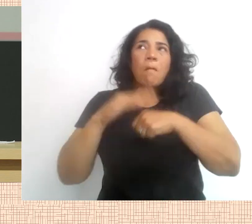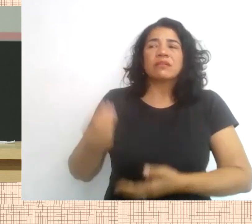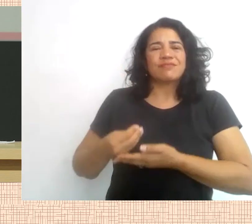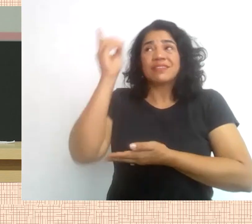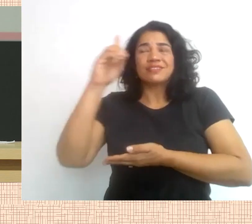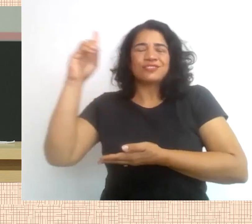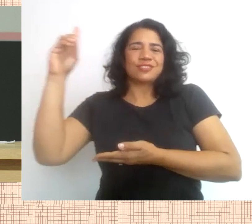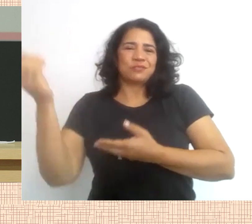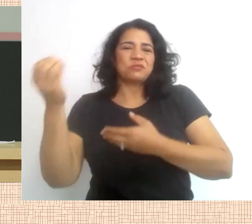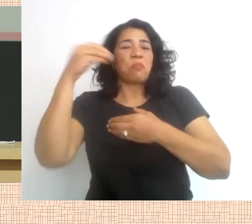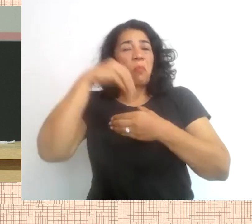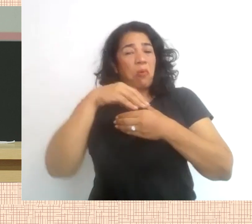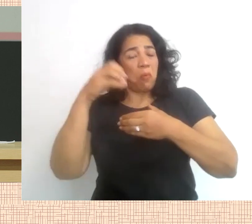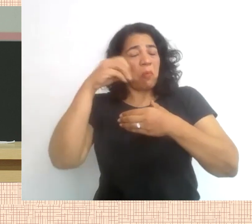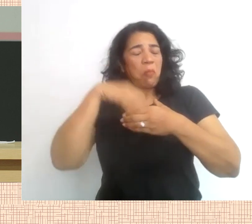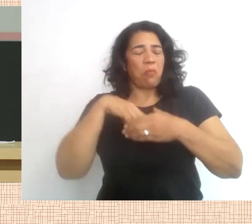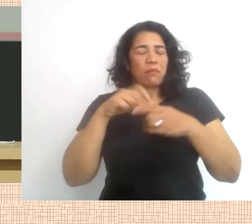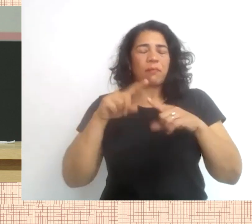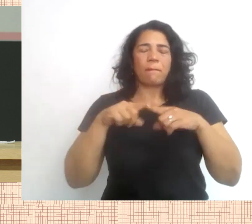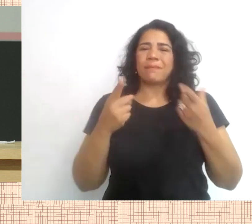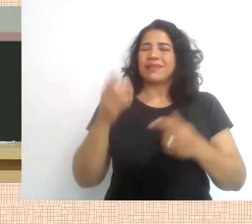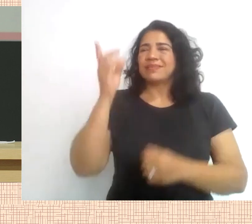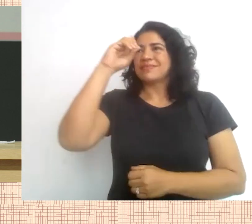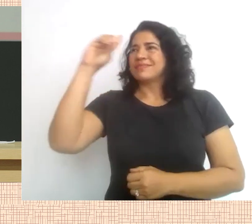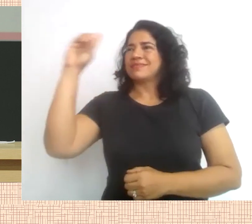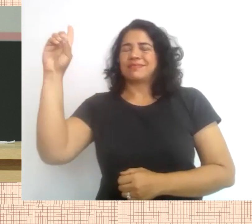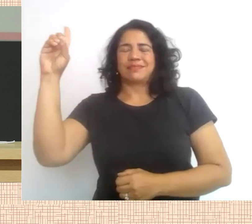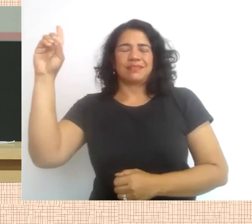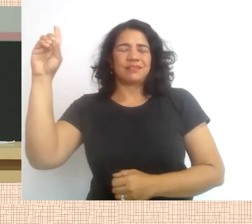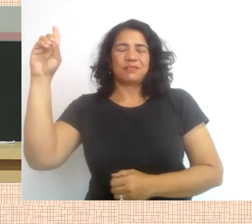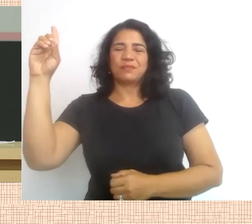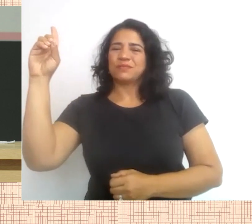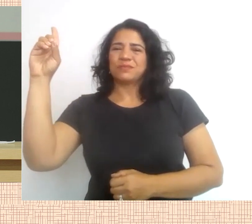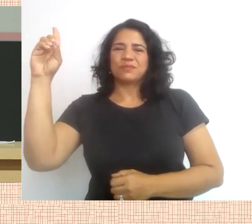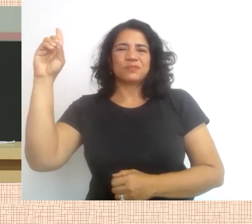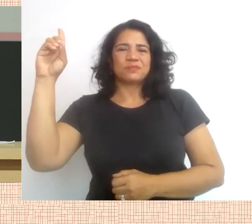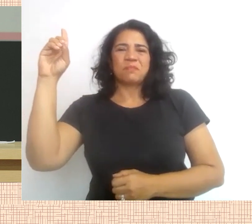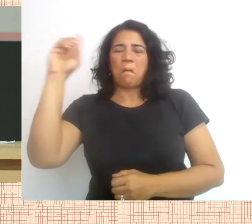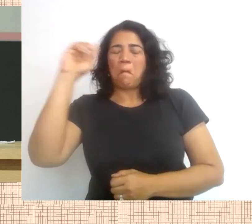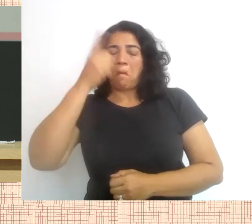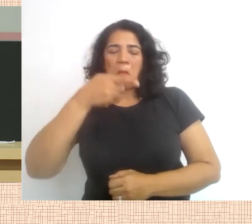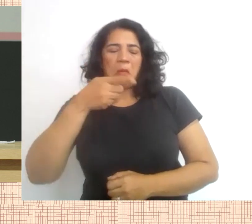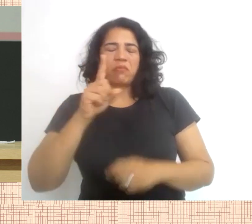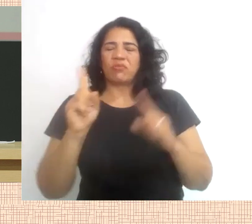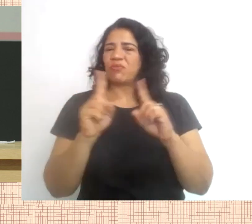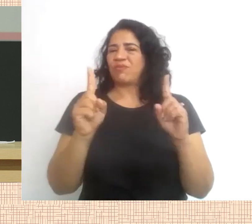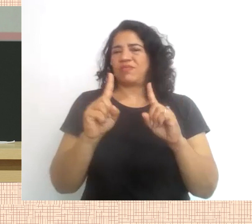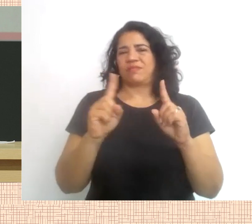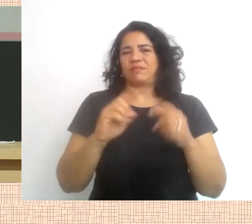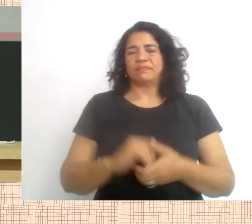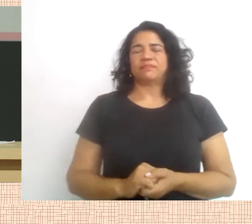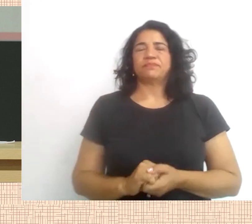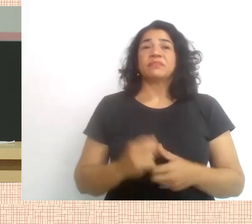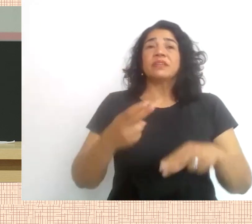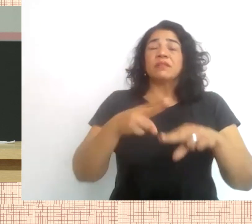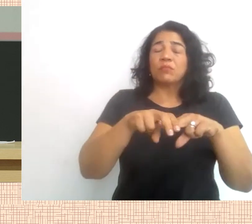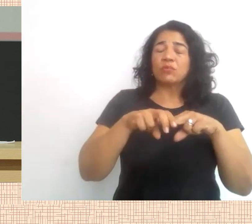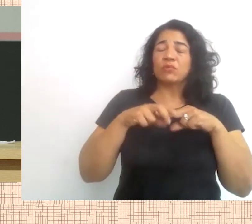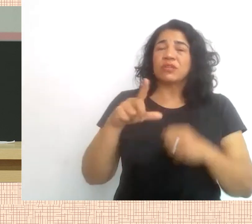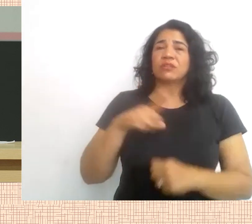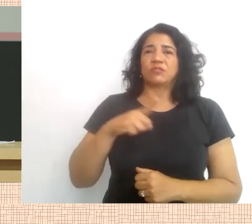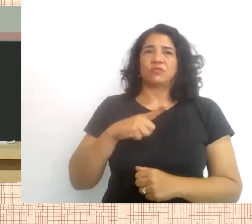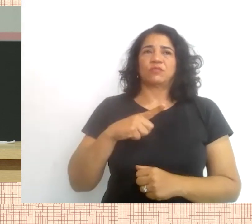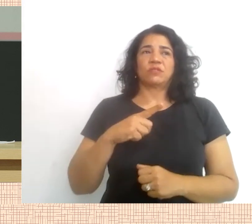os monges, surgem as freiras, né, e pessoas que querem se isolar do mundo. E infelizmente, irmãos,